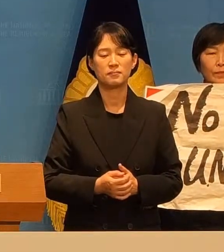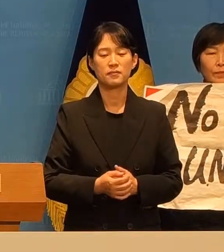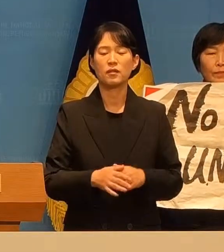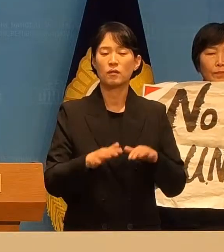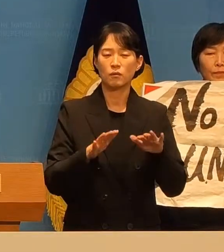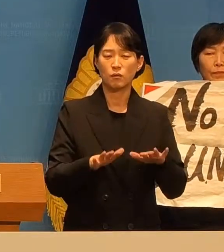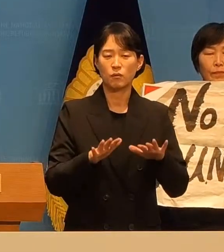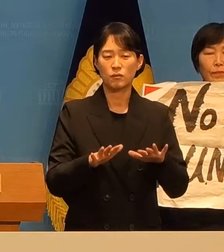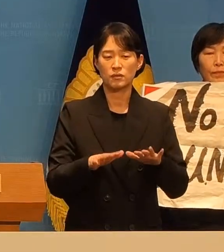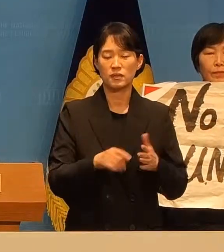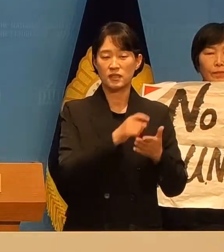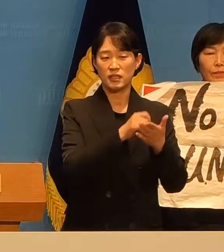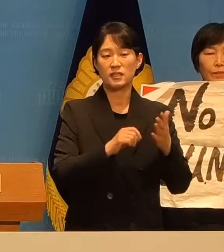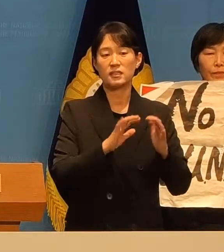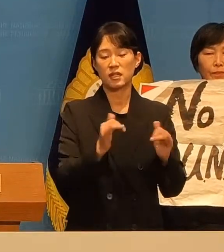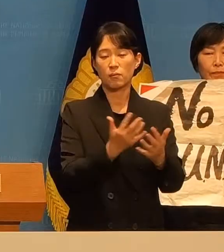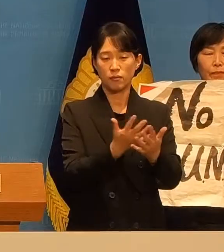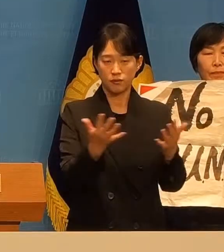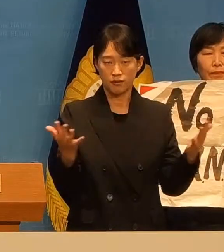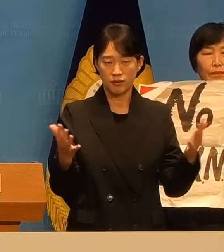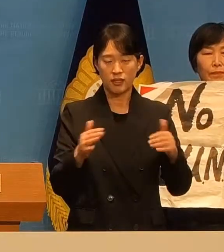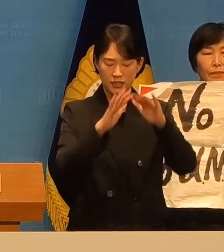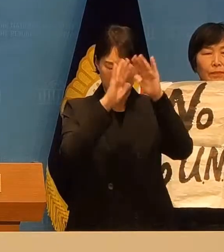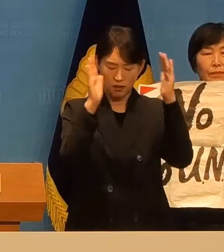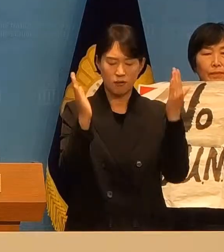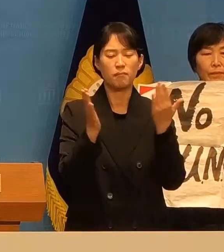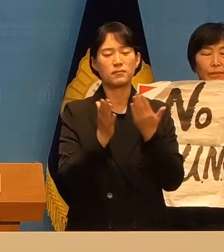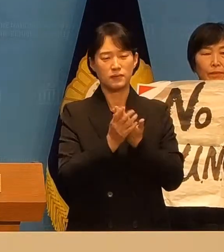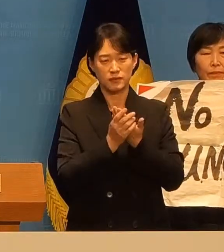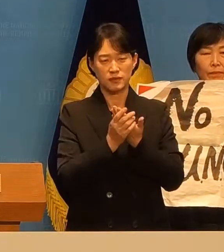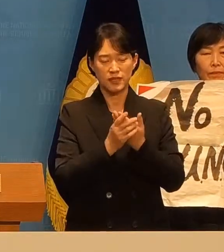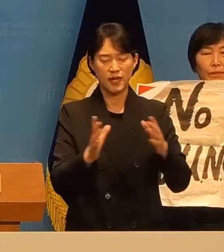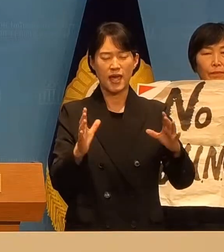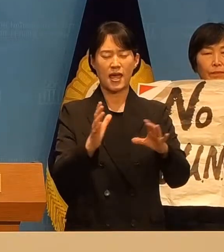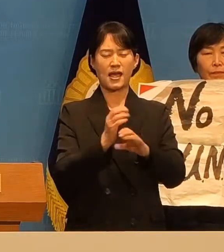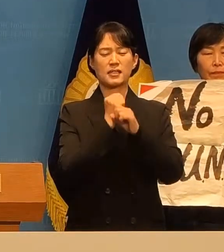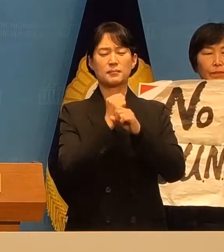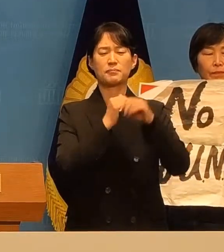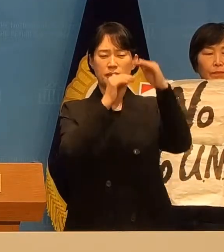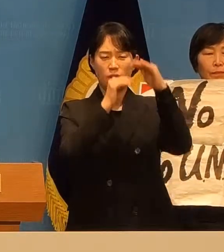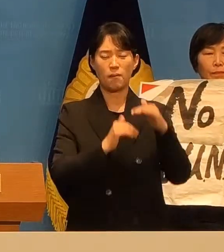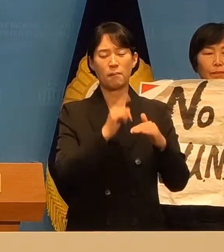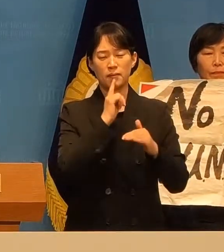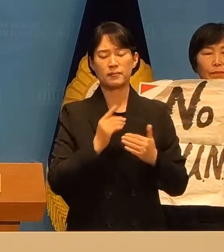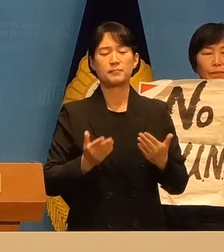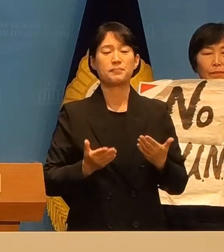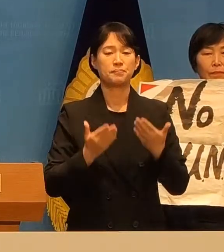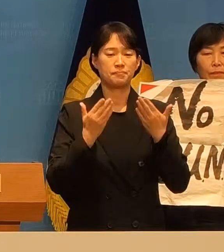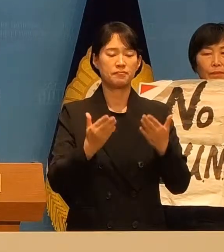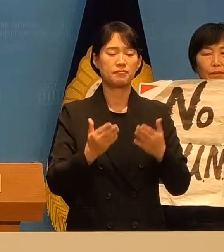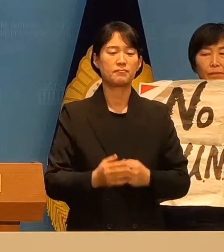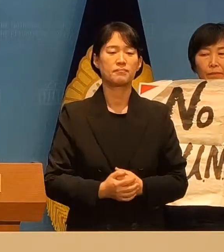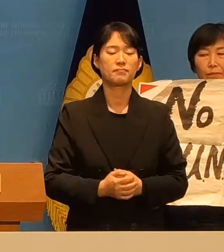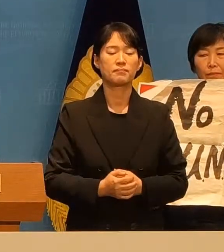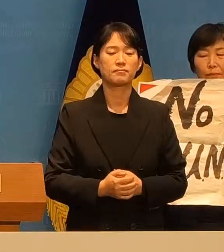오늘 이 기자회견의 전반적인 핵심 내용을 말씀드리겠습니다.